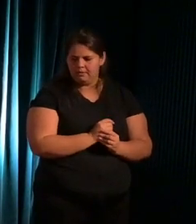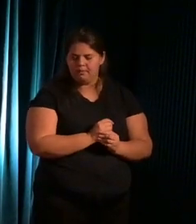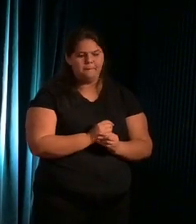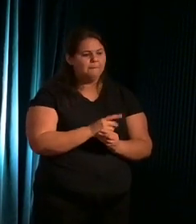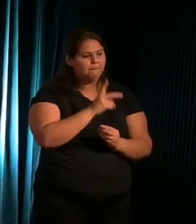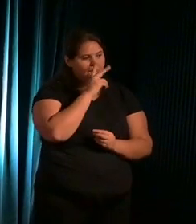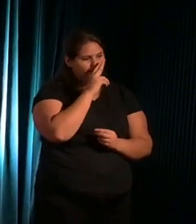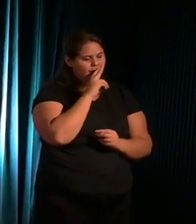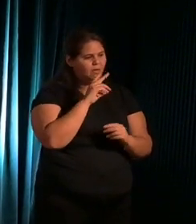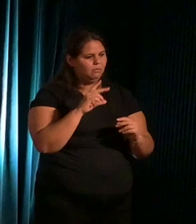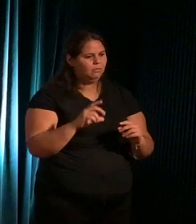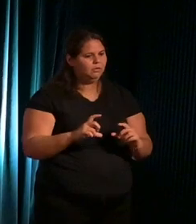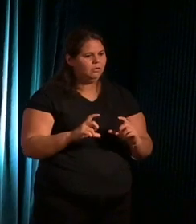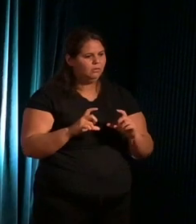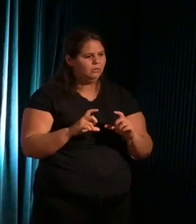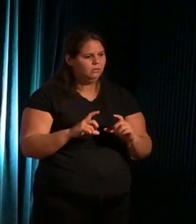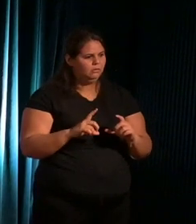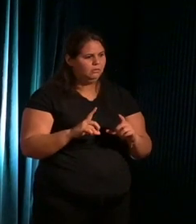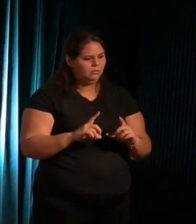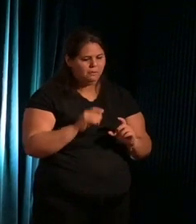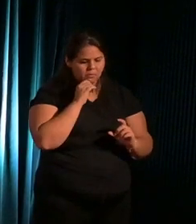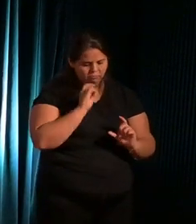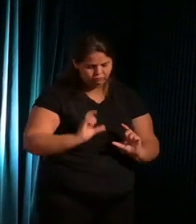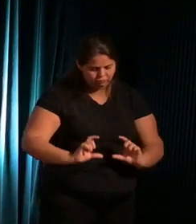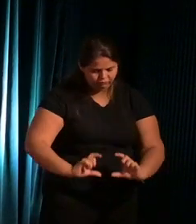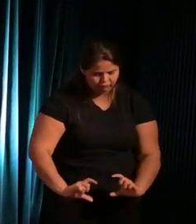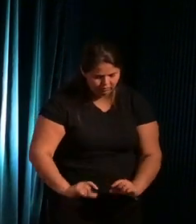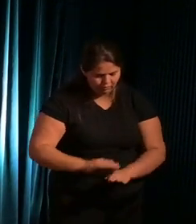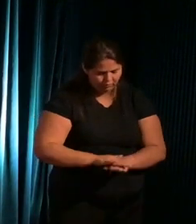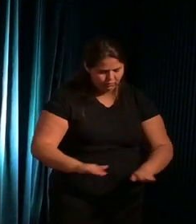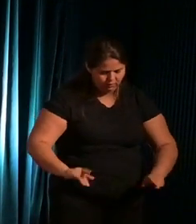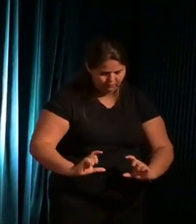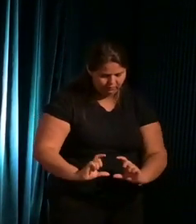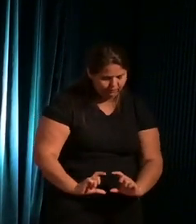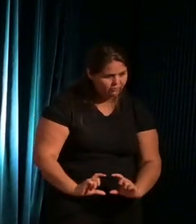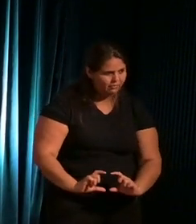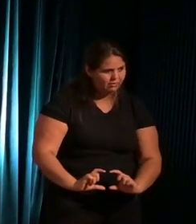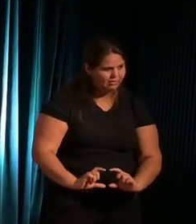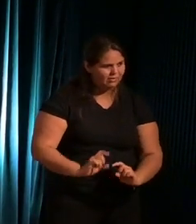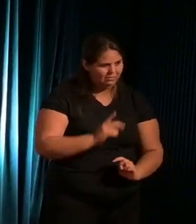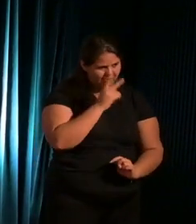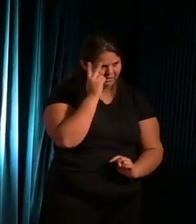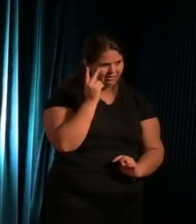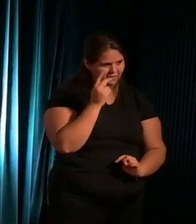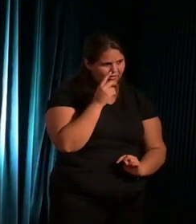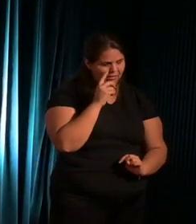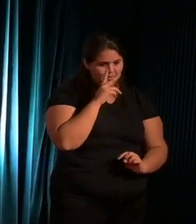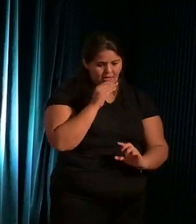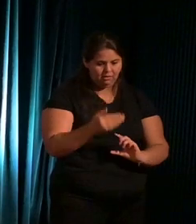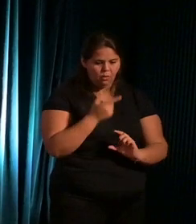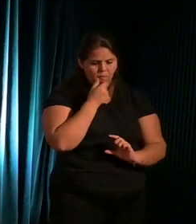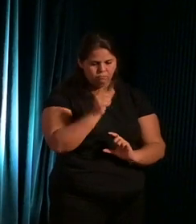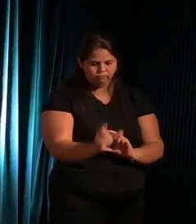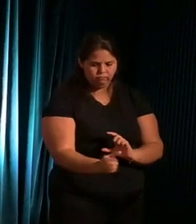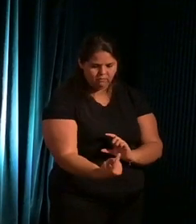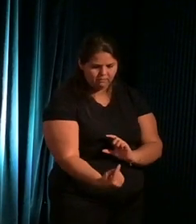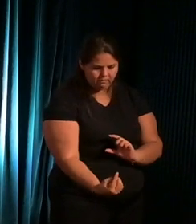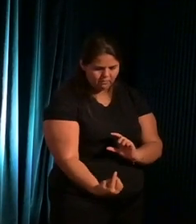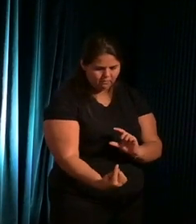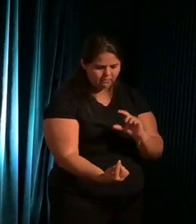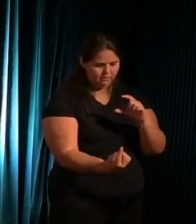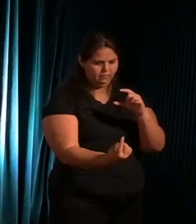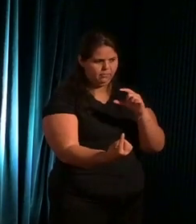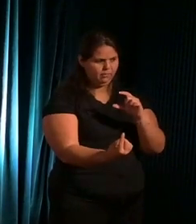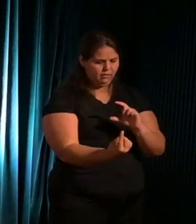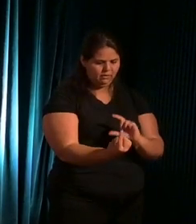a máquina fotográfica ao redor do chão, a criatura se eleva e se torna um